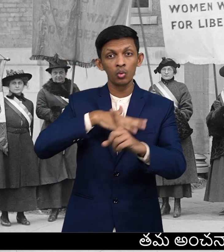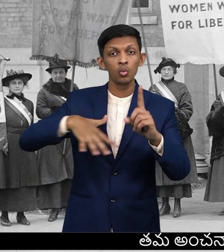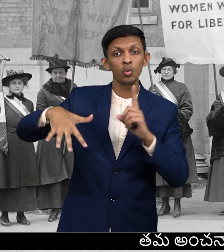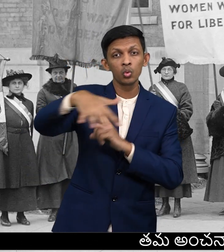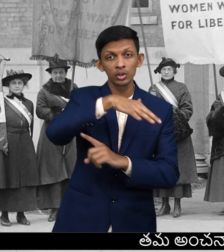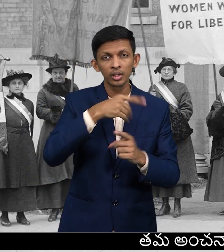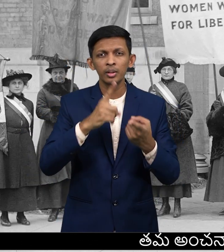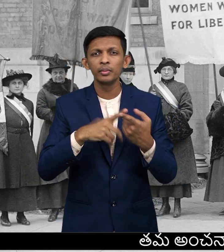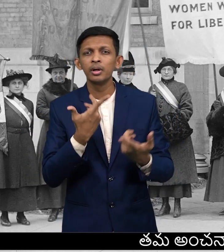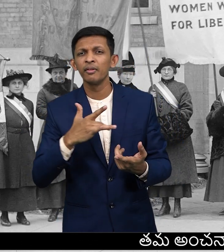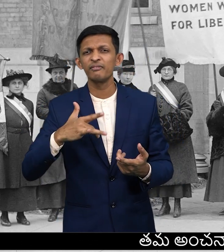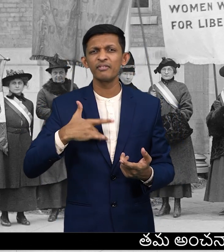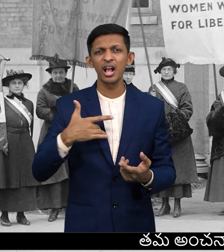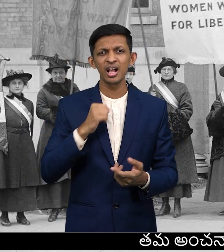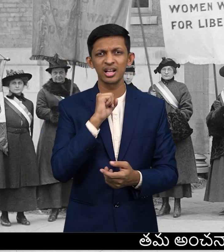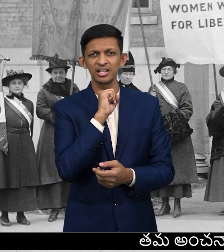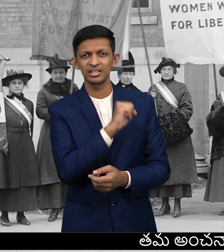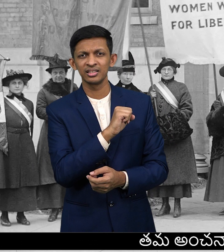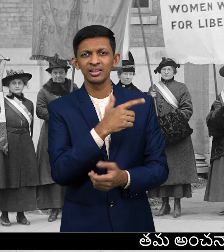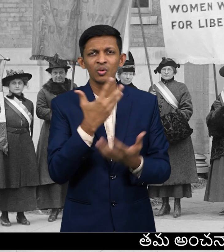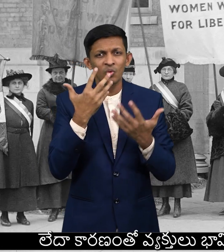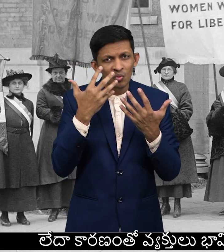అంచనాలు నెరవేరలేదని ఒక ప్రాంతంలో